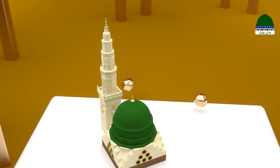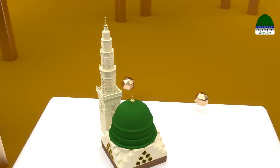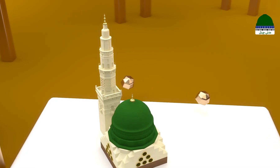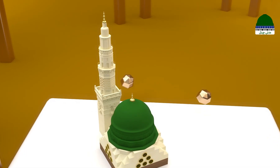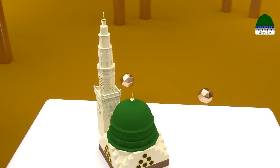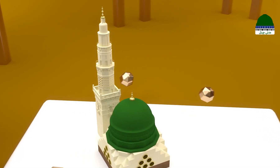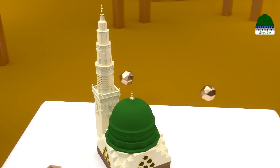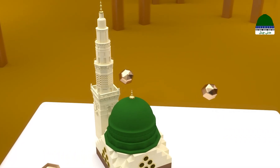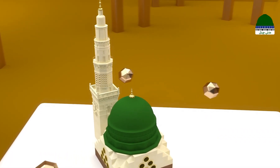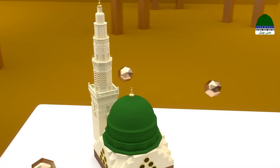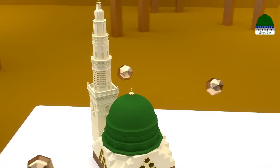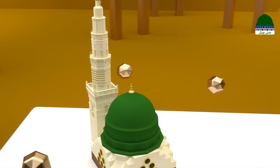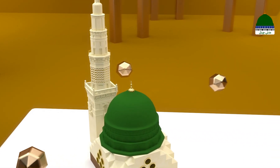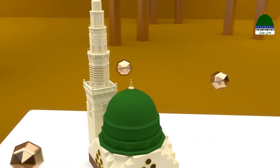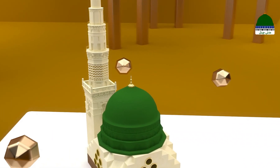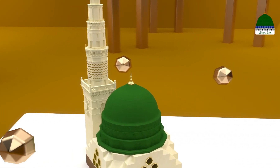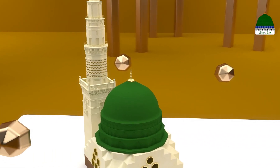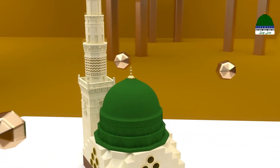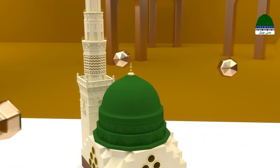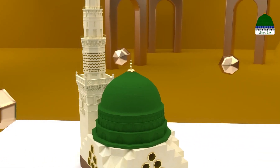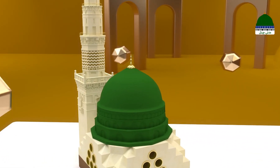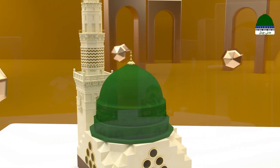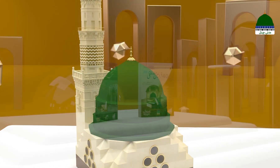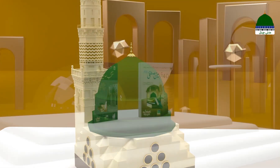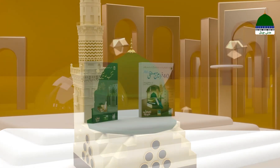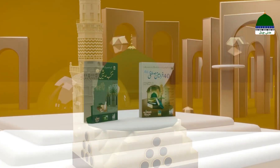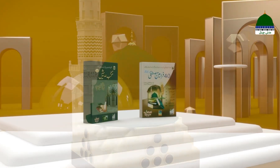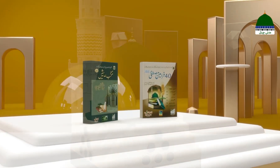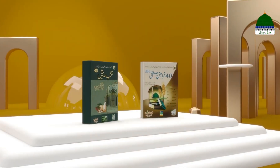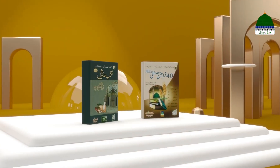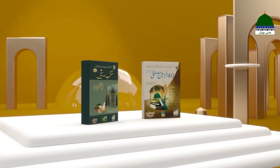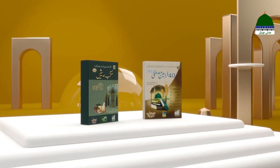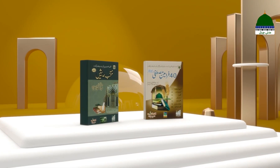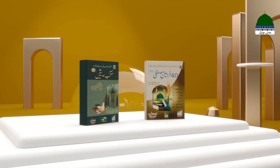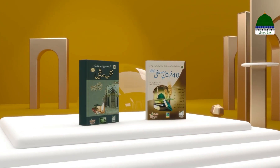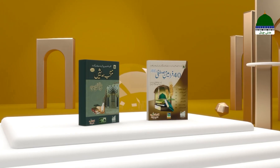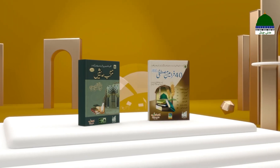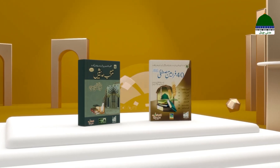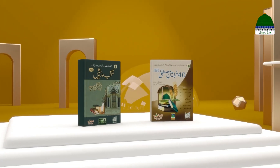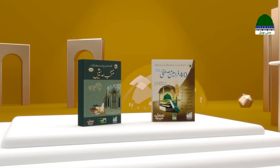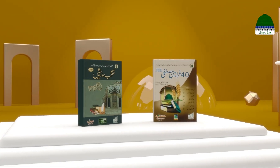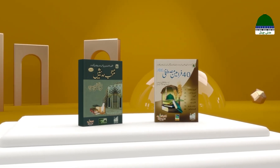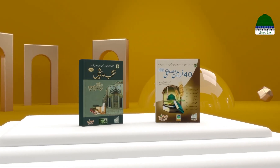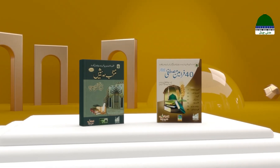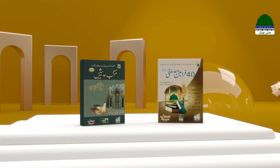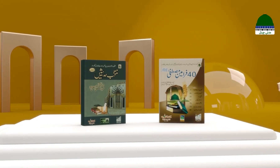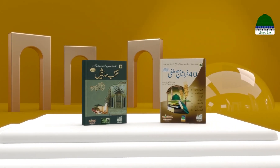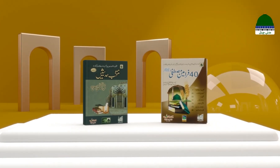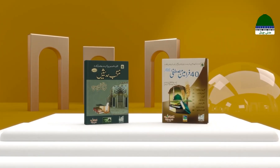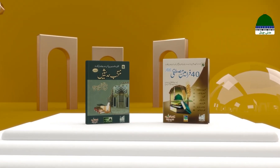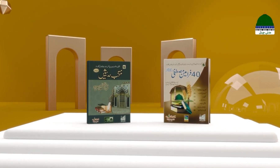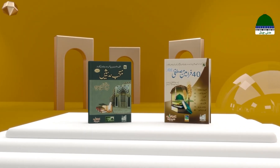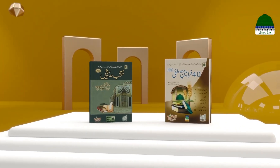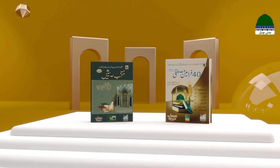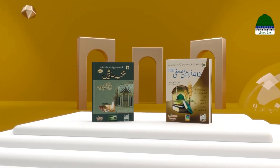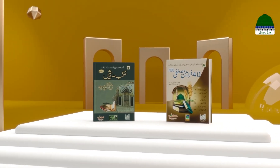نہ کر مشکل پر کی باتیں بیاں کر، نبی کے